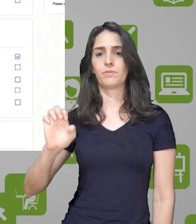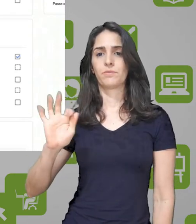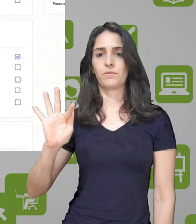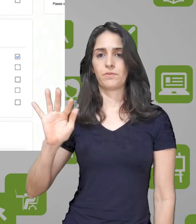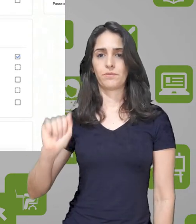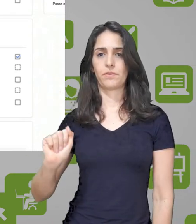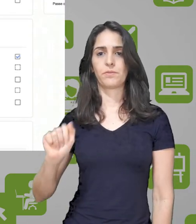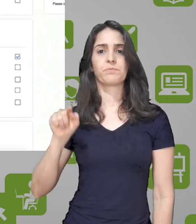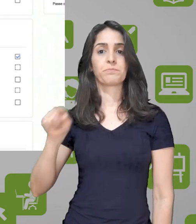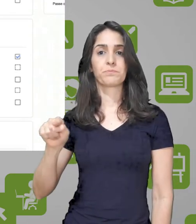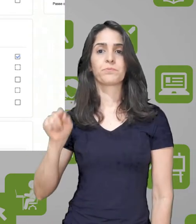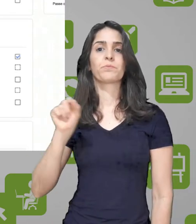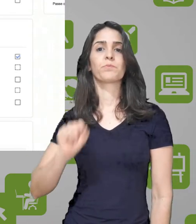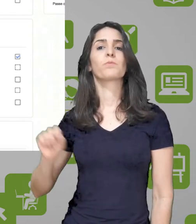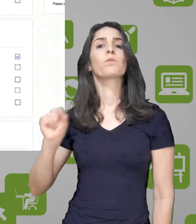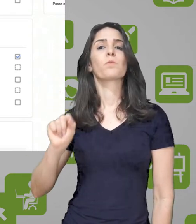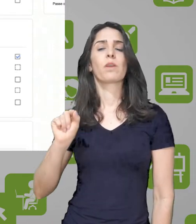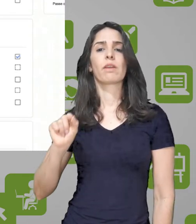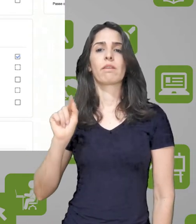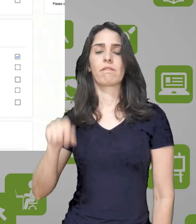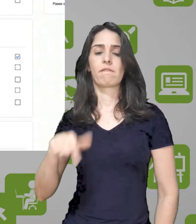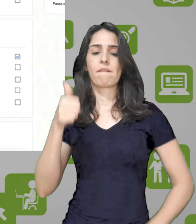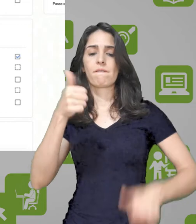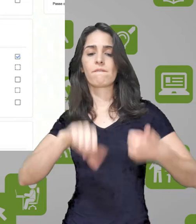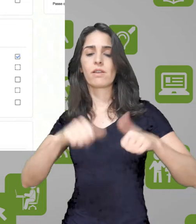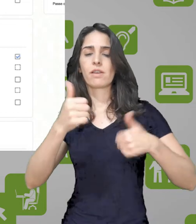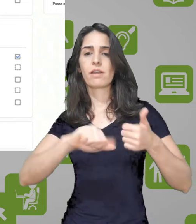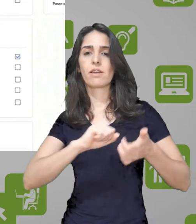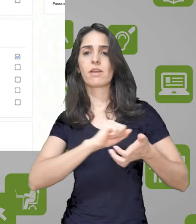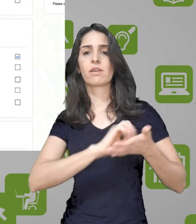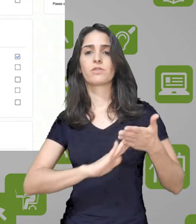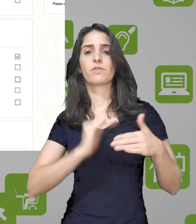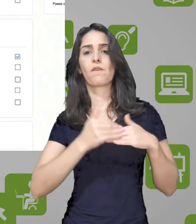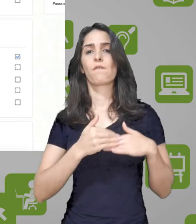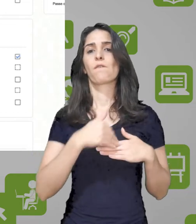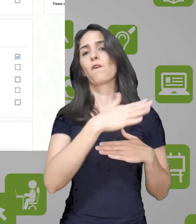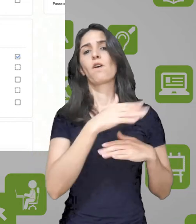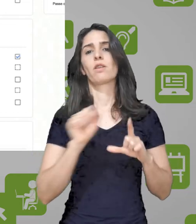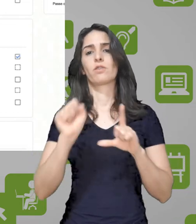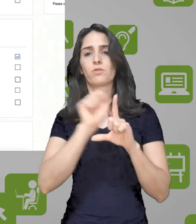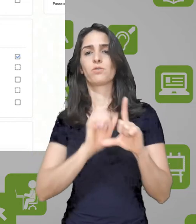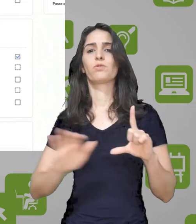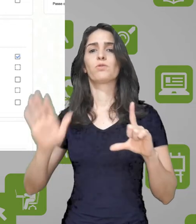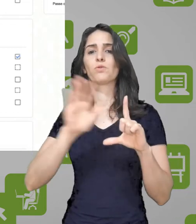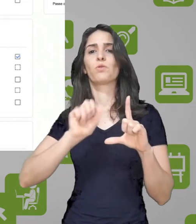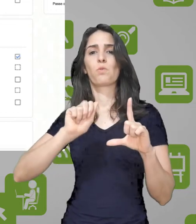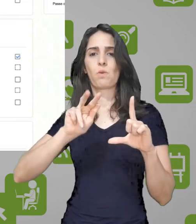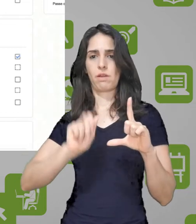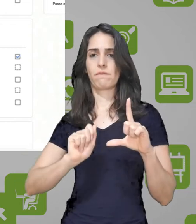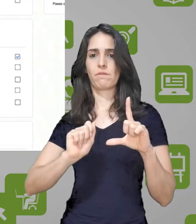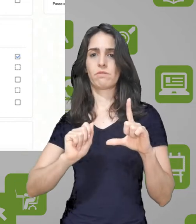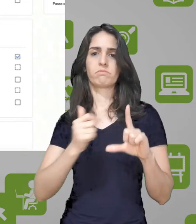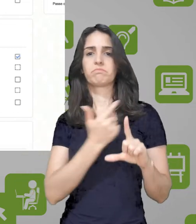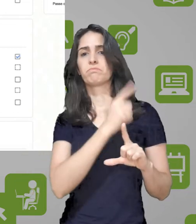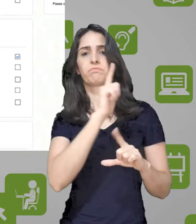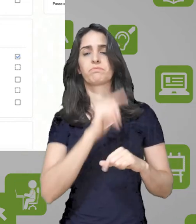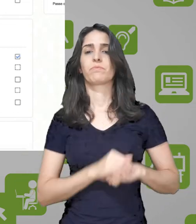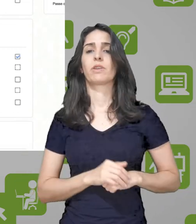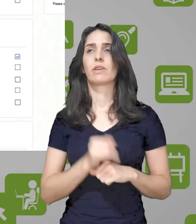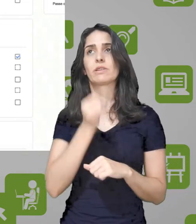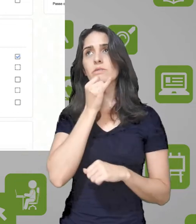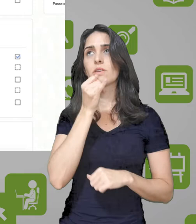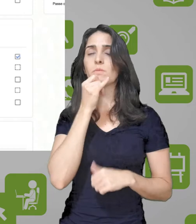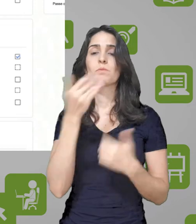quando ela é utilizada para avaliar uma atividade que foi realizada fora do ambiente virtual então por exemplo